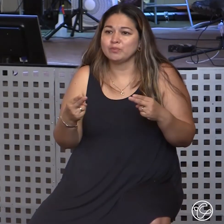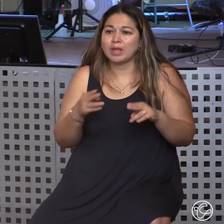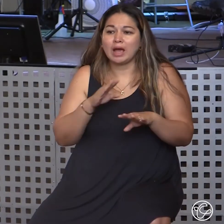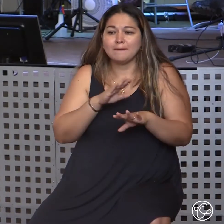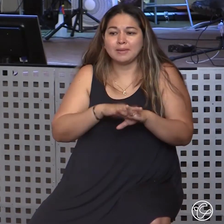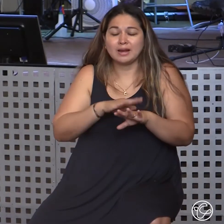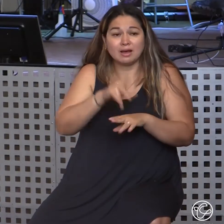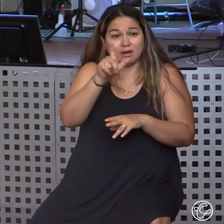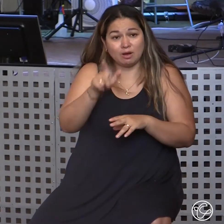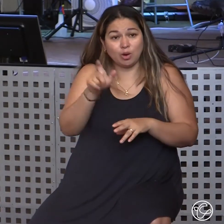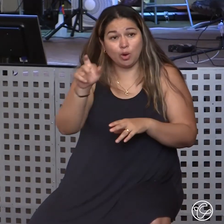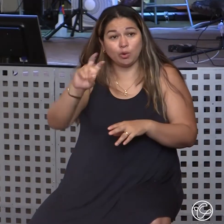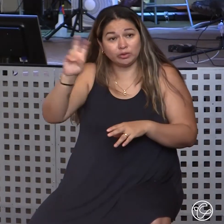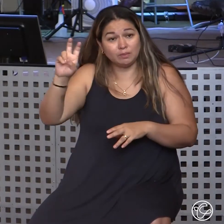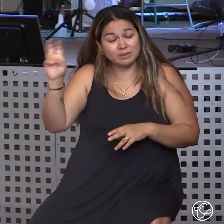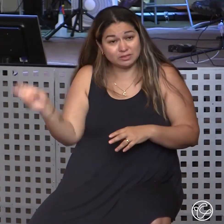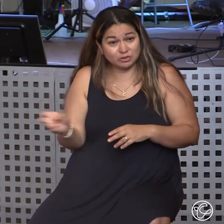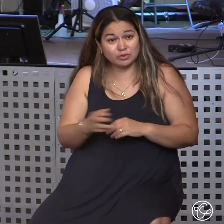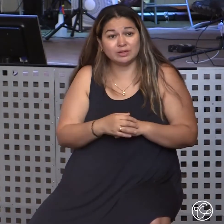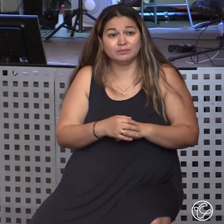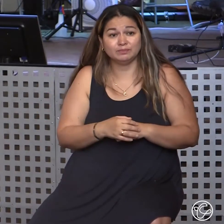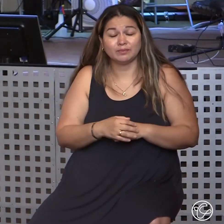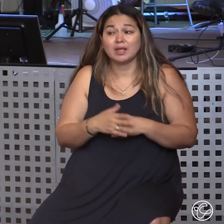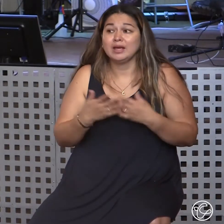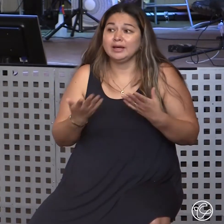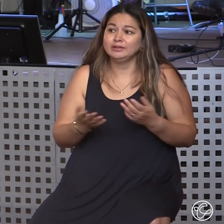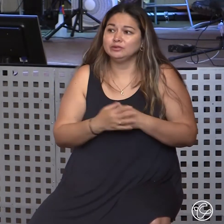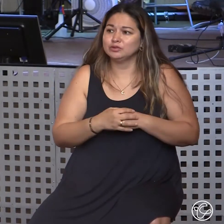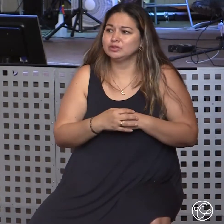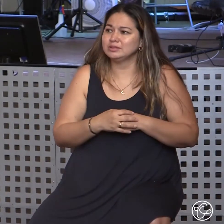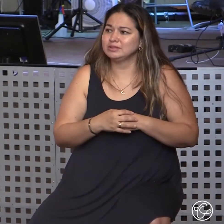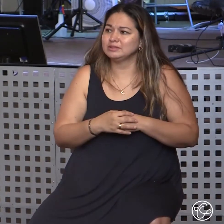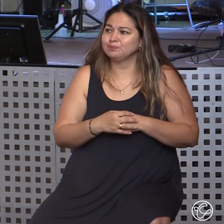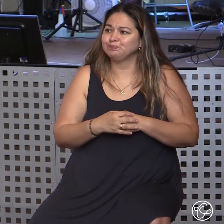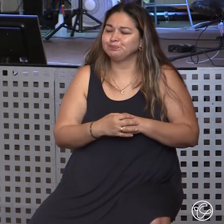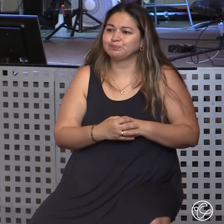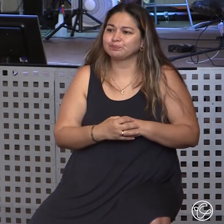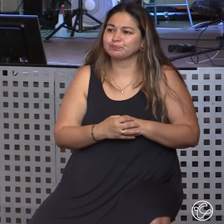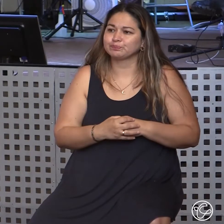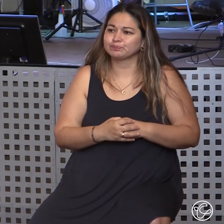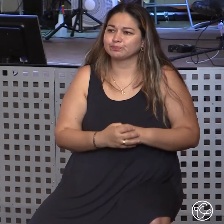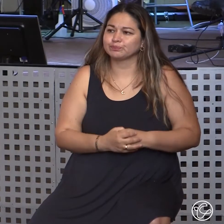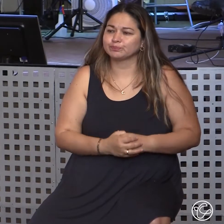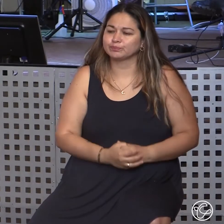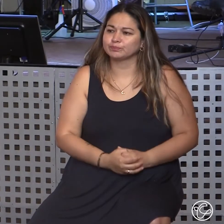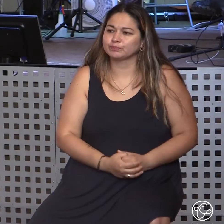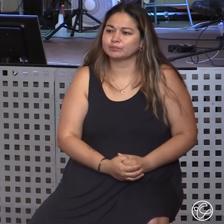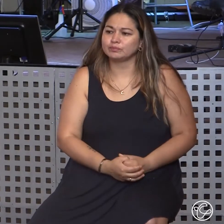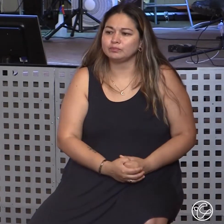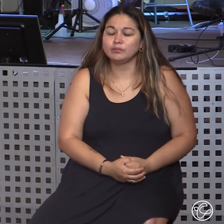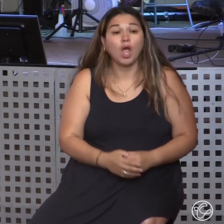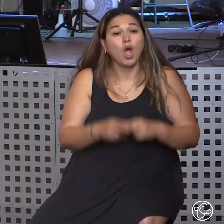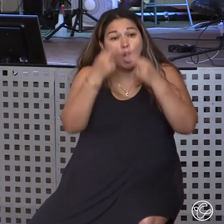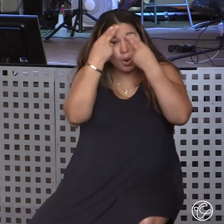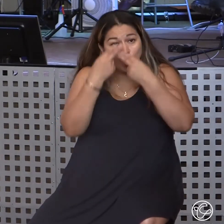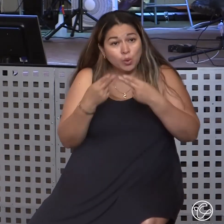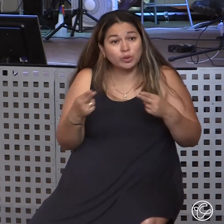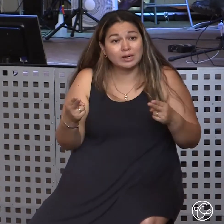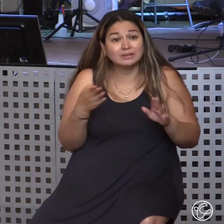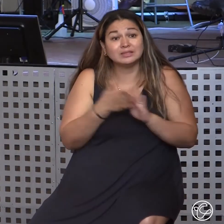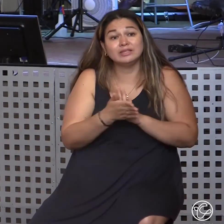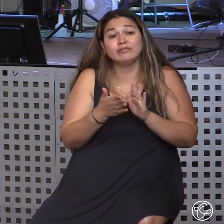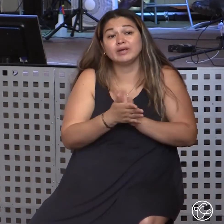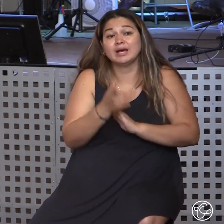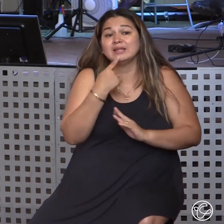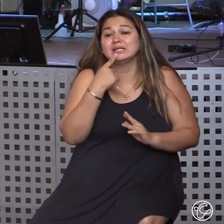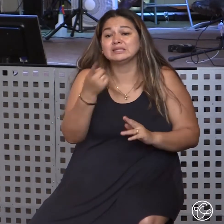persona. Porque la honra es la parte buena. La honra no es decir lo malo, la honra es decir lo bueno. Cuando yo digo